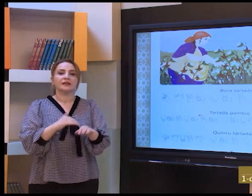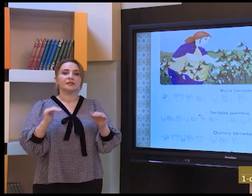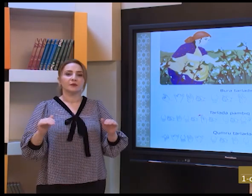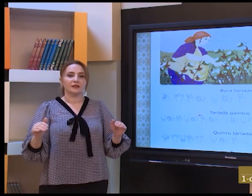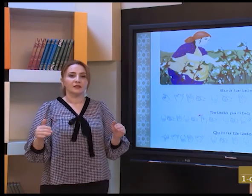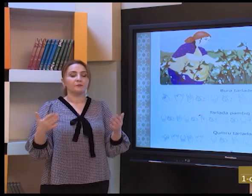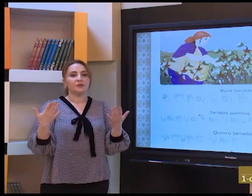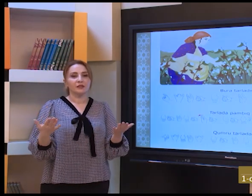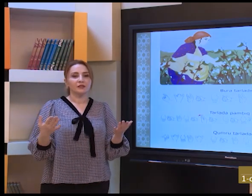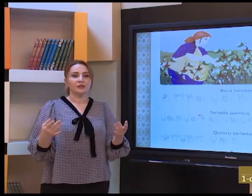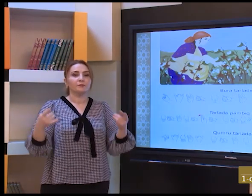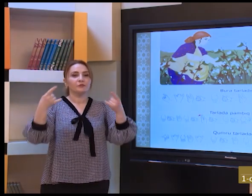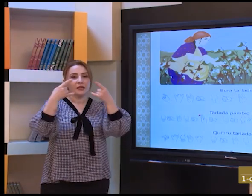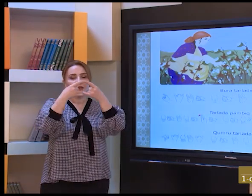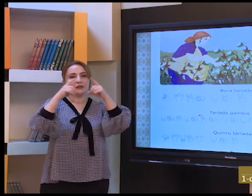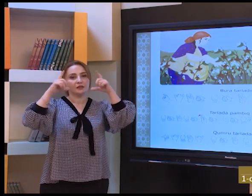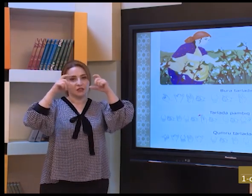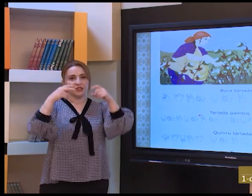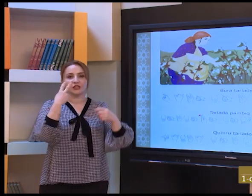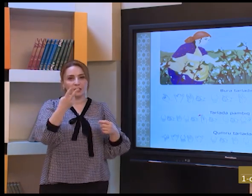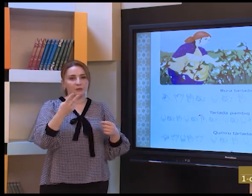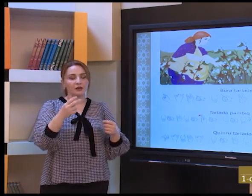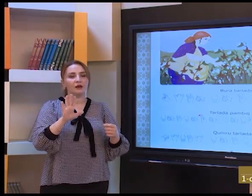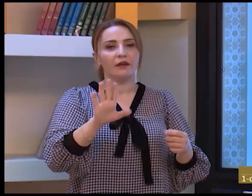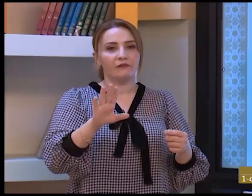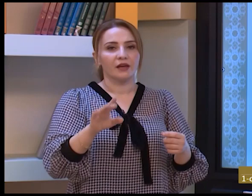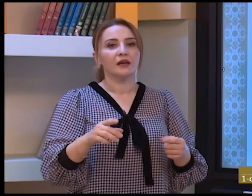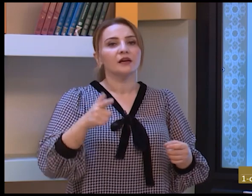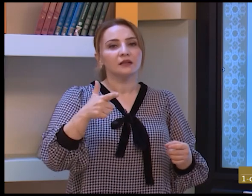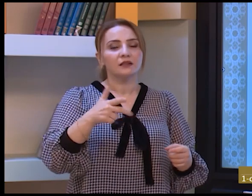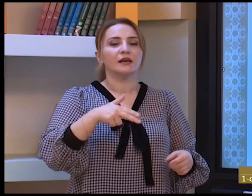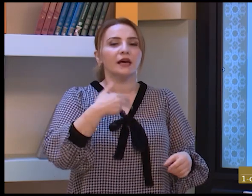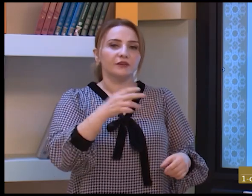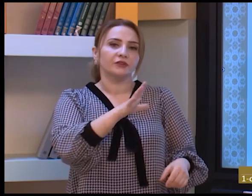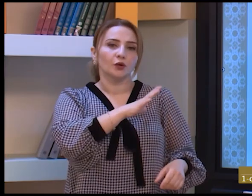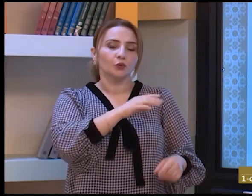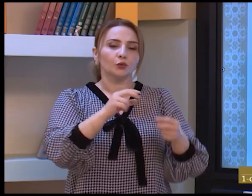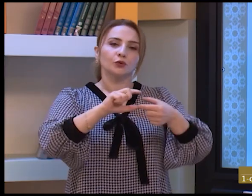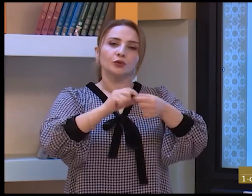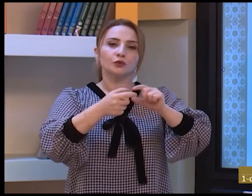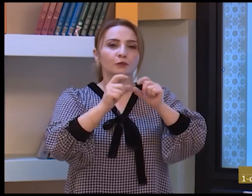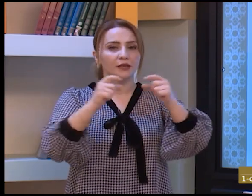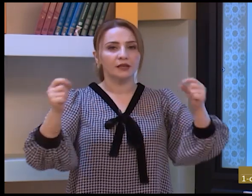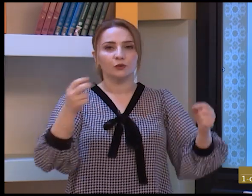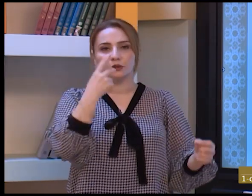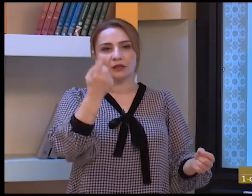əziz balalar, indi ekranda şəkilə baxaq və Q hərfinə uyğun cümlələr quraq